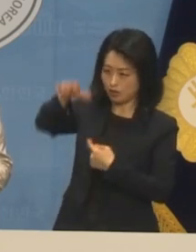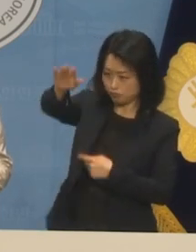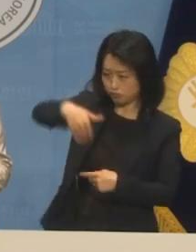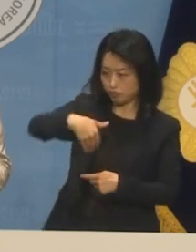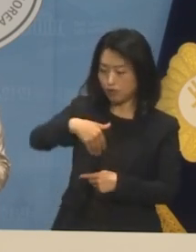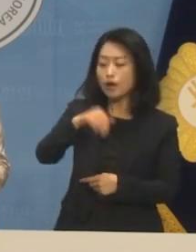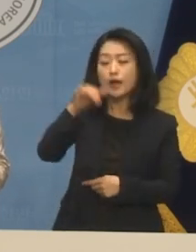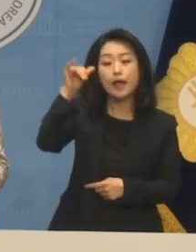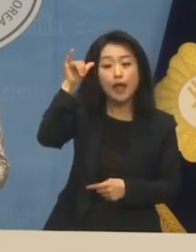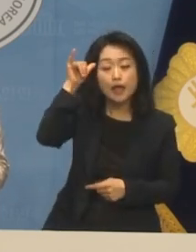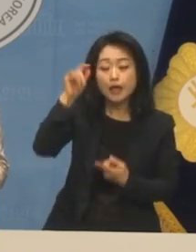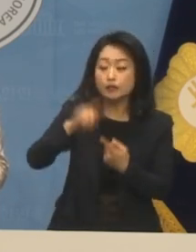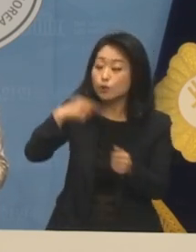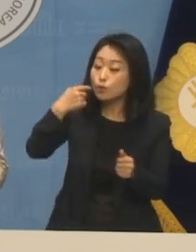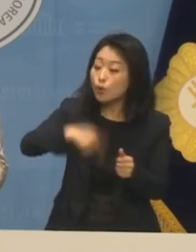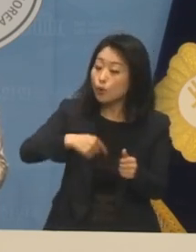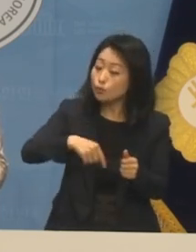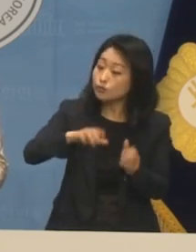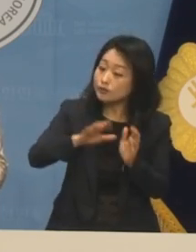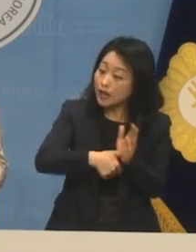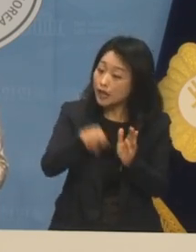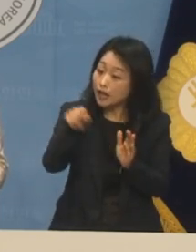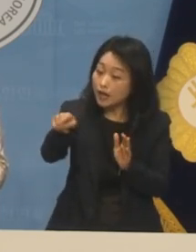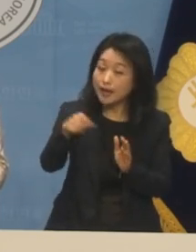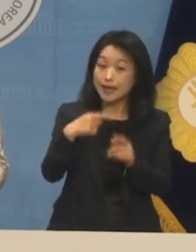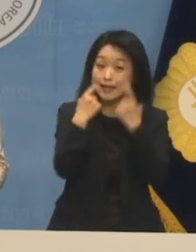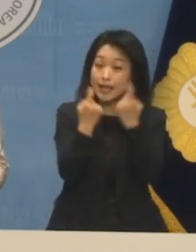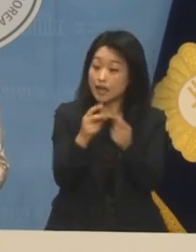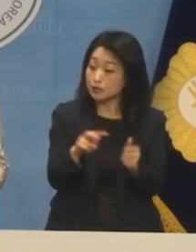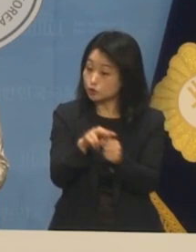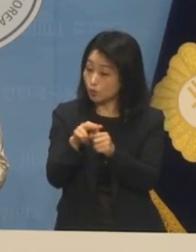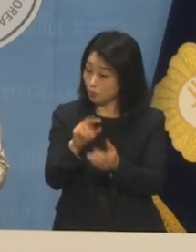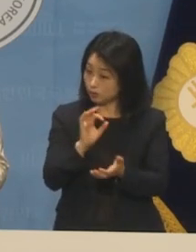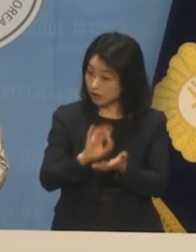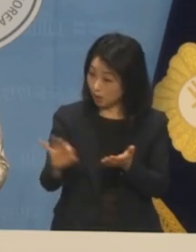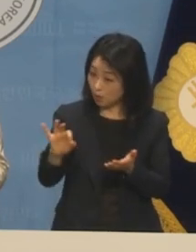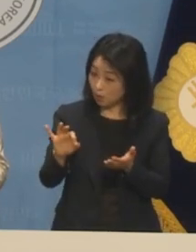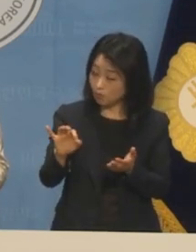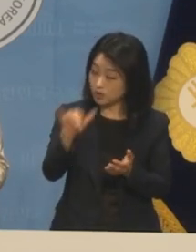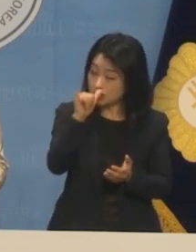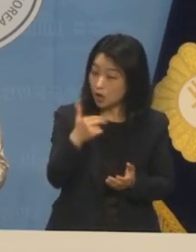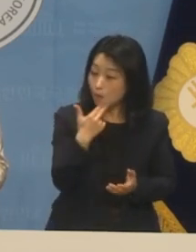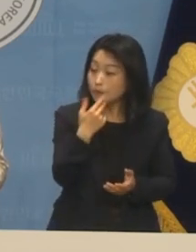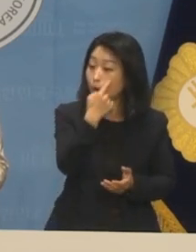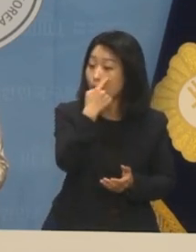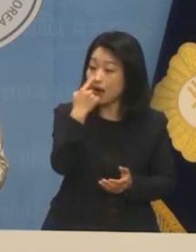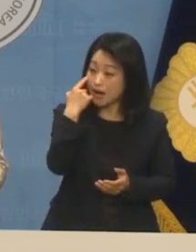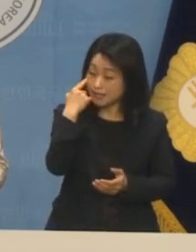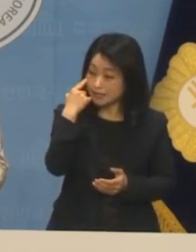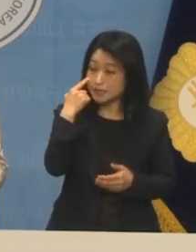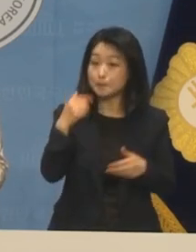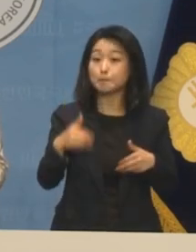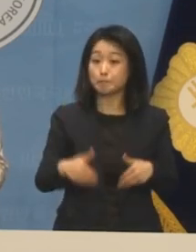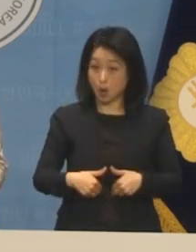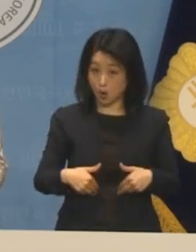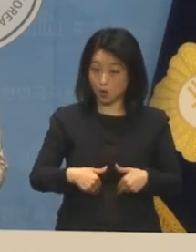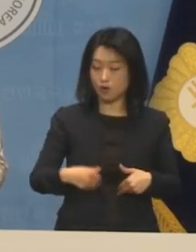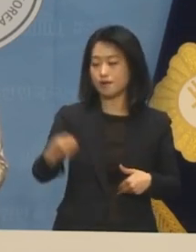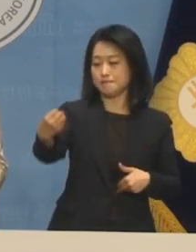AI 시스템을 교육하기 위해서는 자신의 개인정보가 사용되는지 확인할 수 있어야 한다고